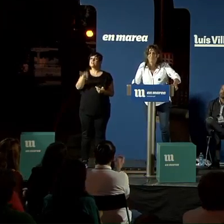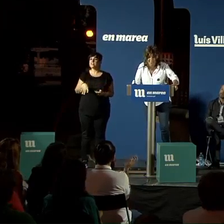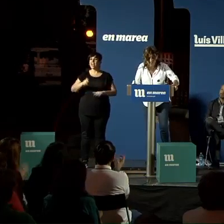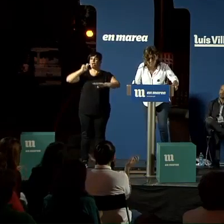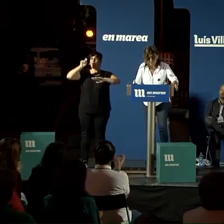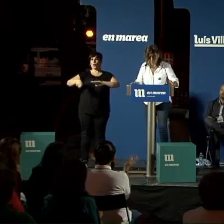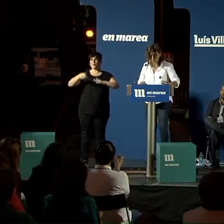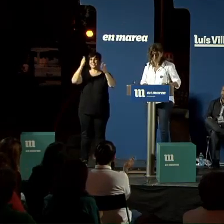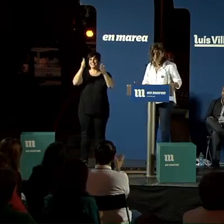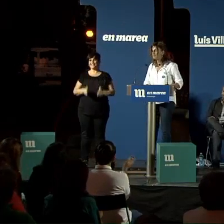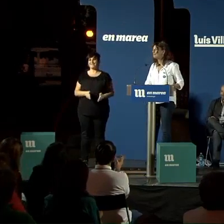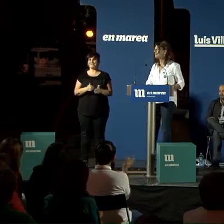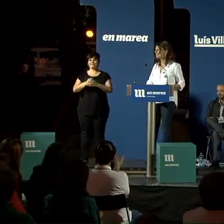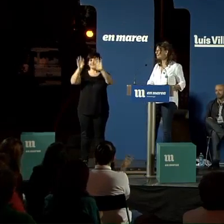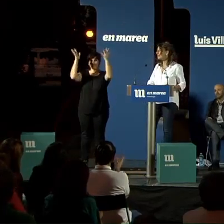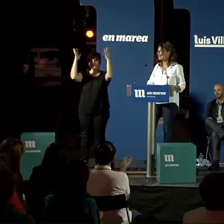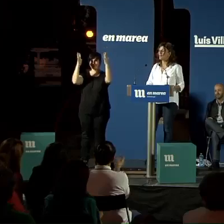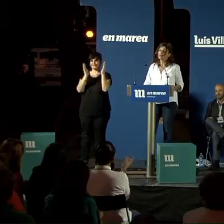Luís Villares.